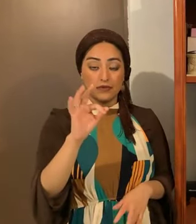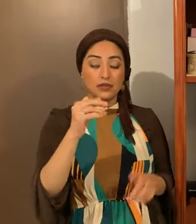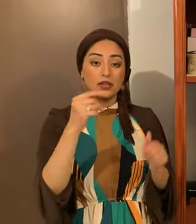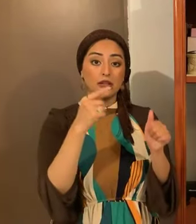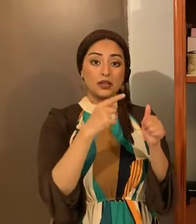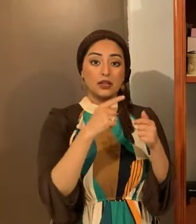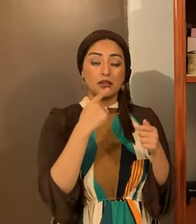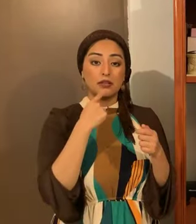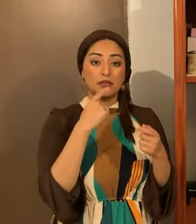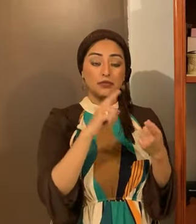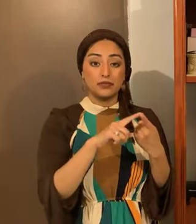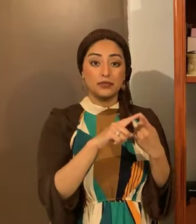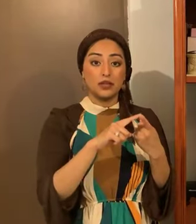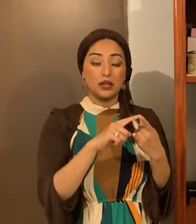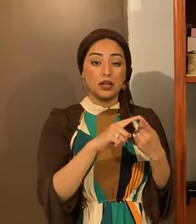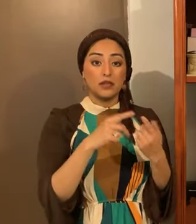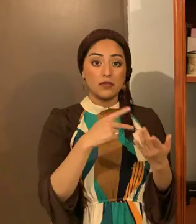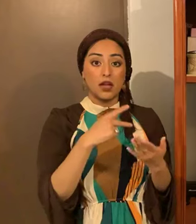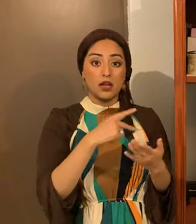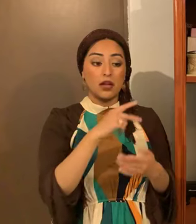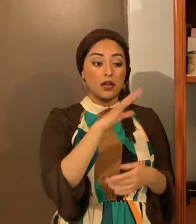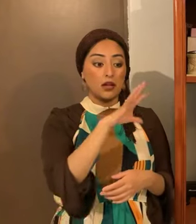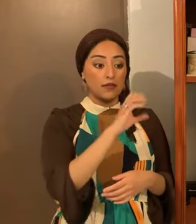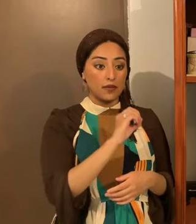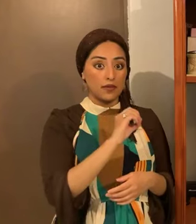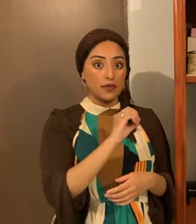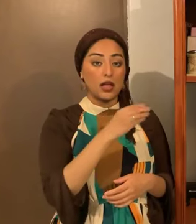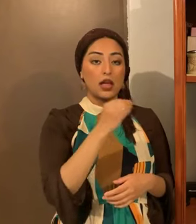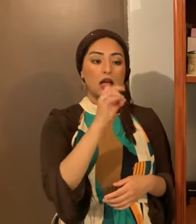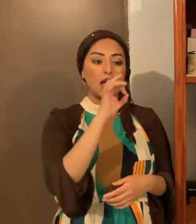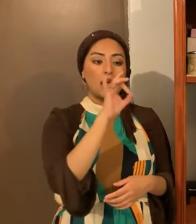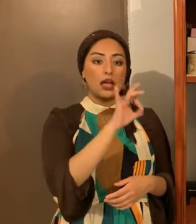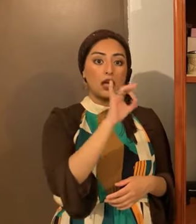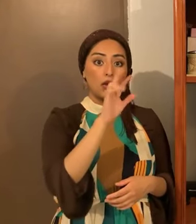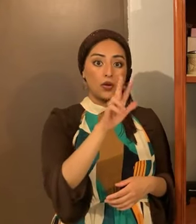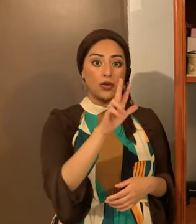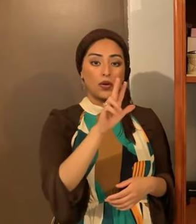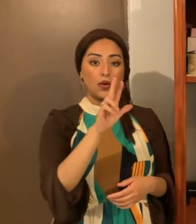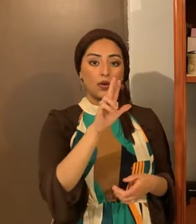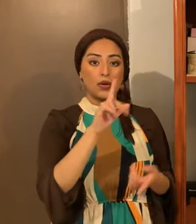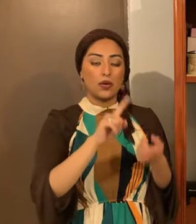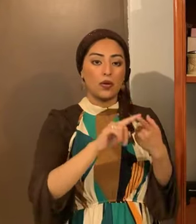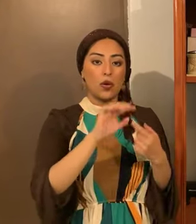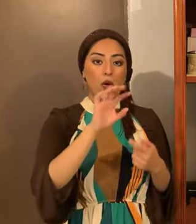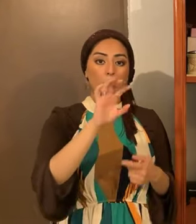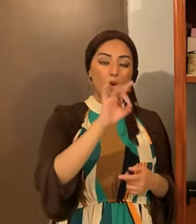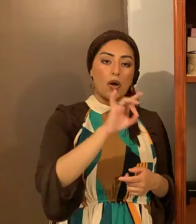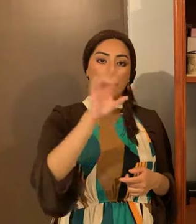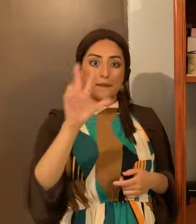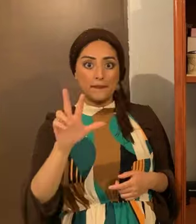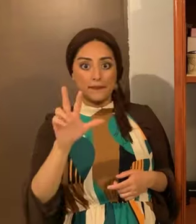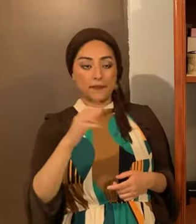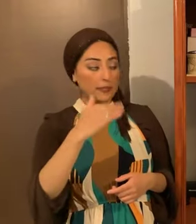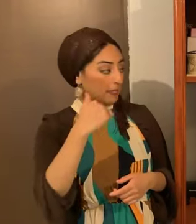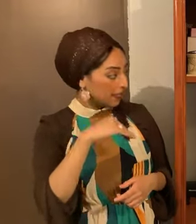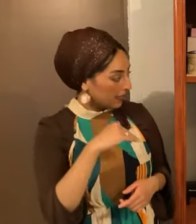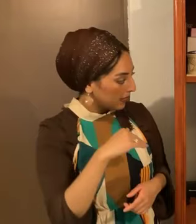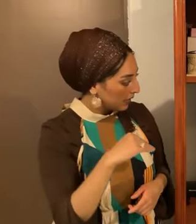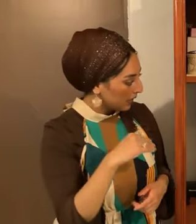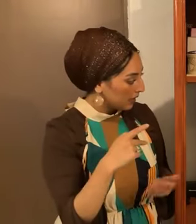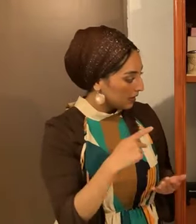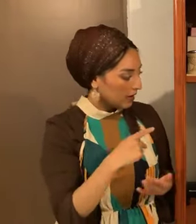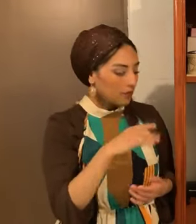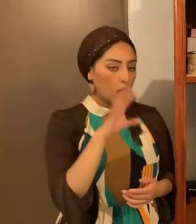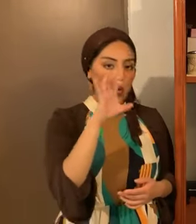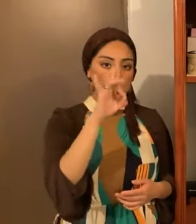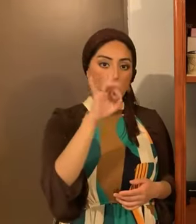los Salmos 50 y del 73 al 83. ¿Sí? A Emán se le atribuye el Salmo